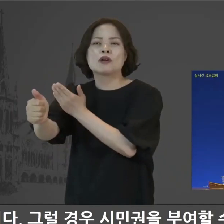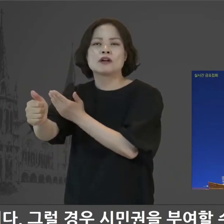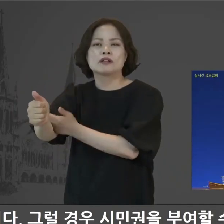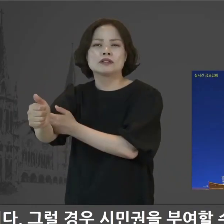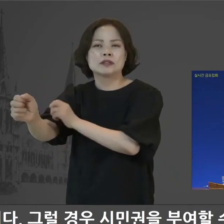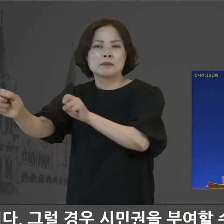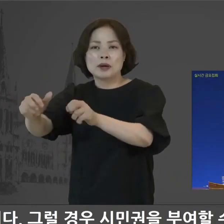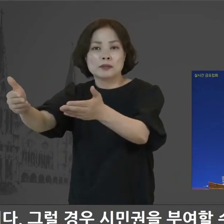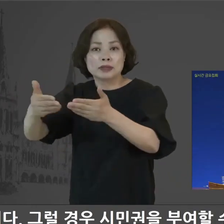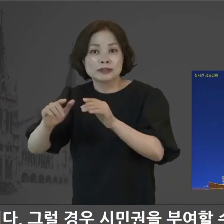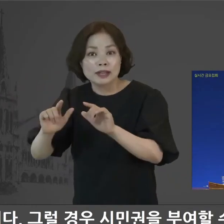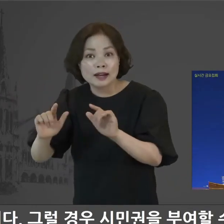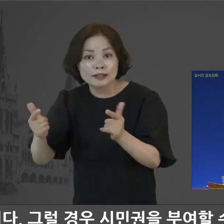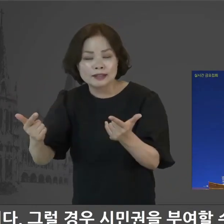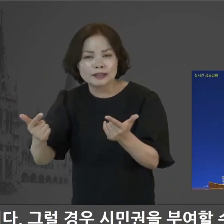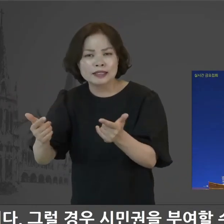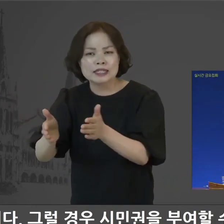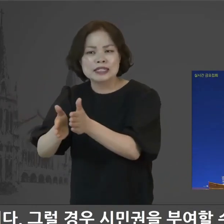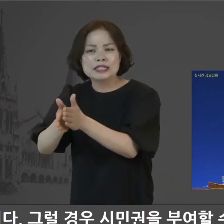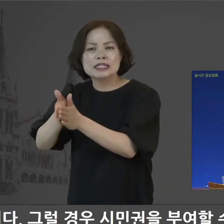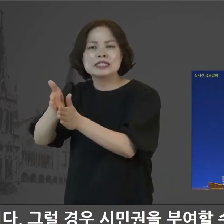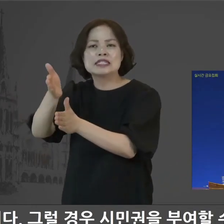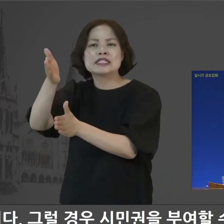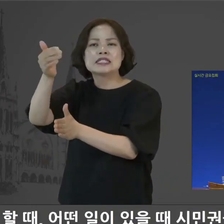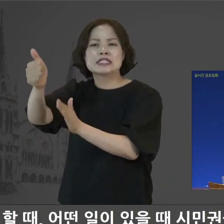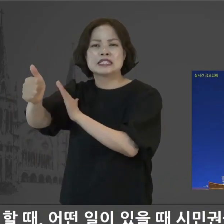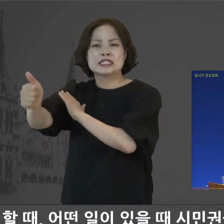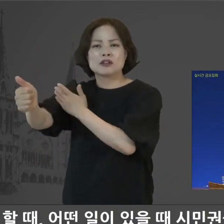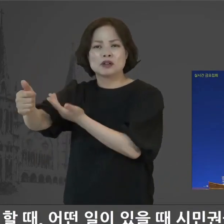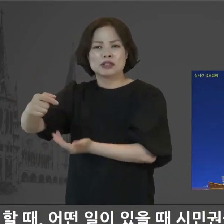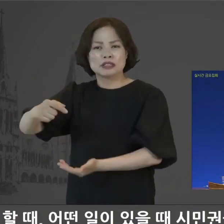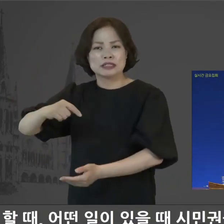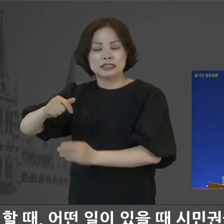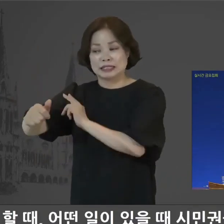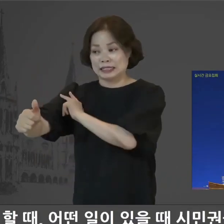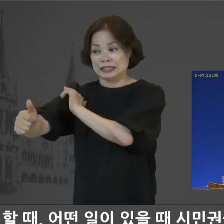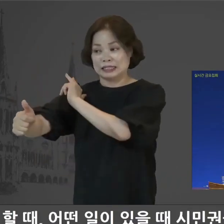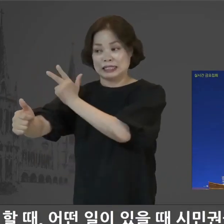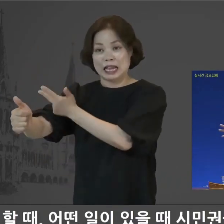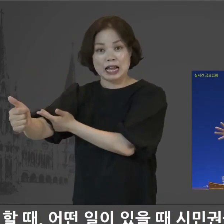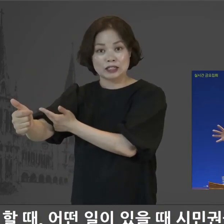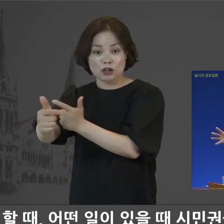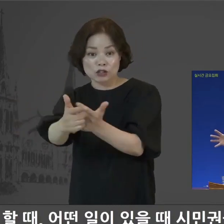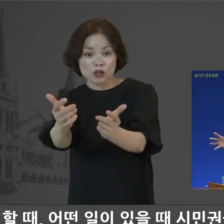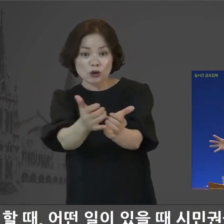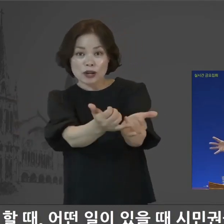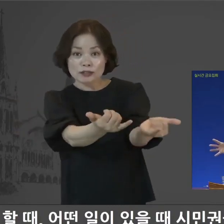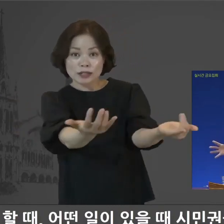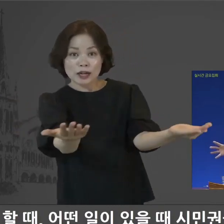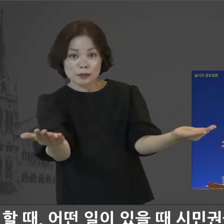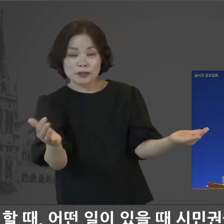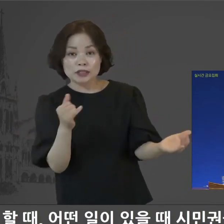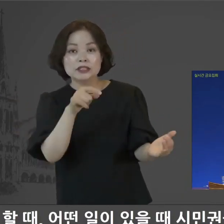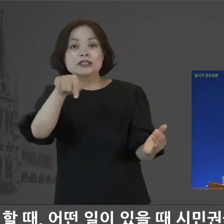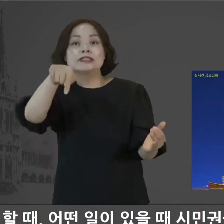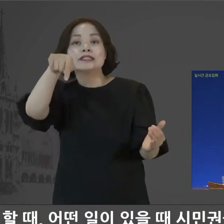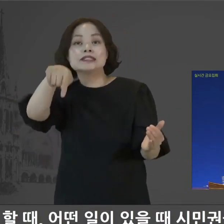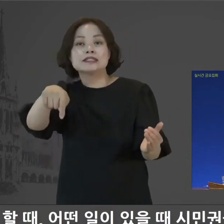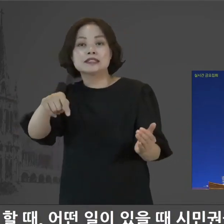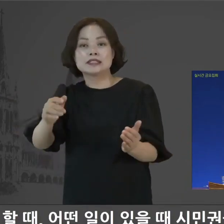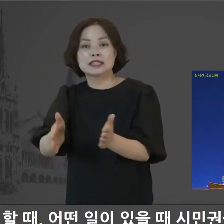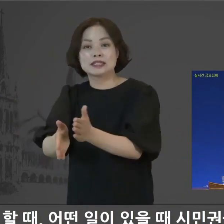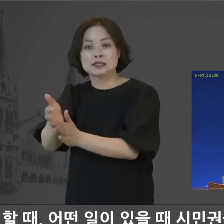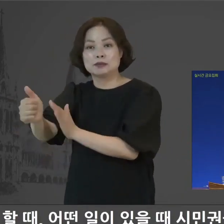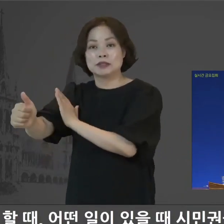바로 받는 게 아니라 시민권 자격을 이렇게 여러 사람이 있는데 그 중에